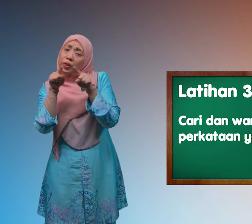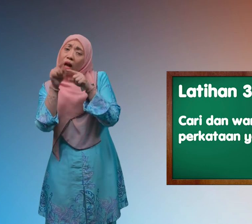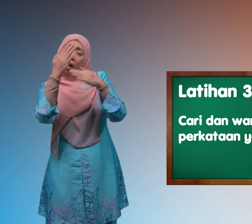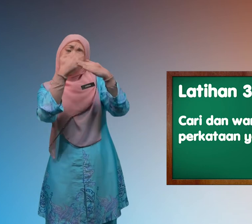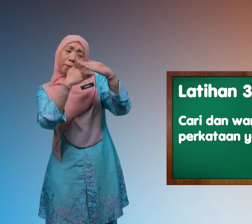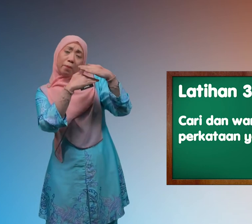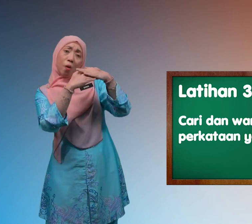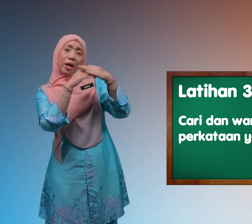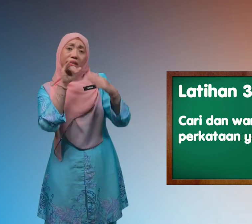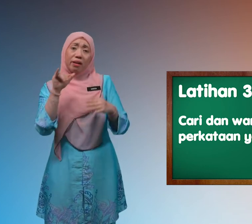kotak bawahnya.